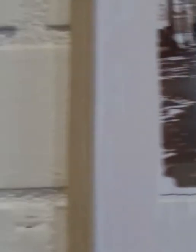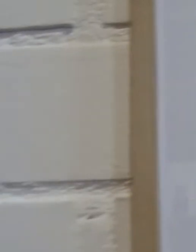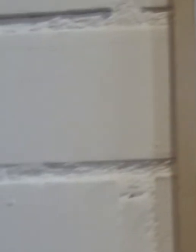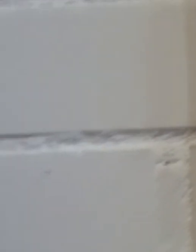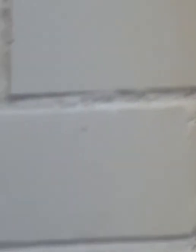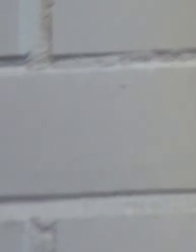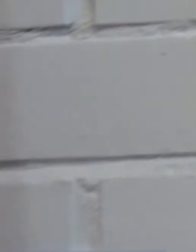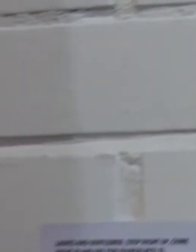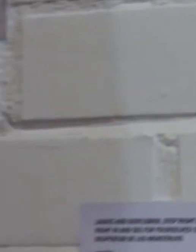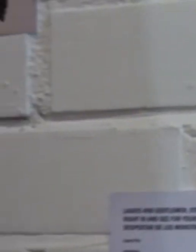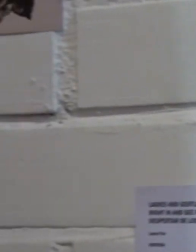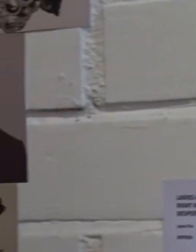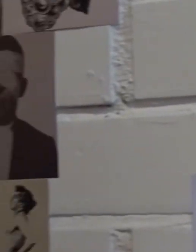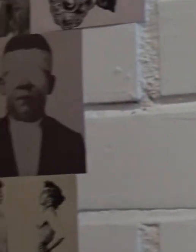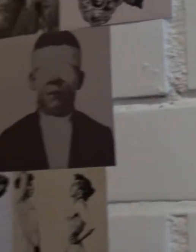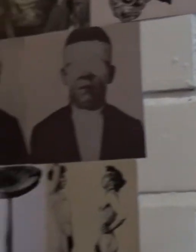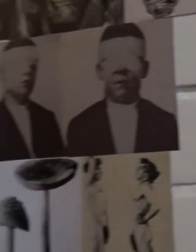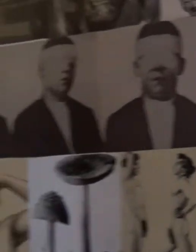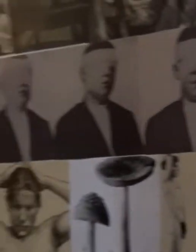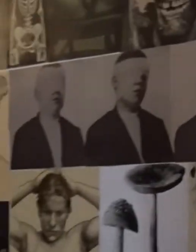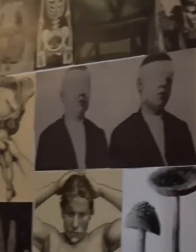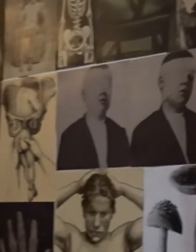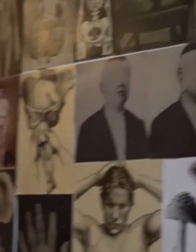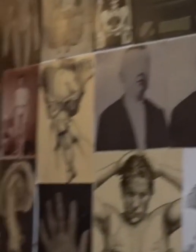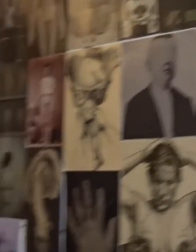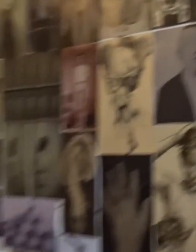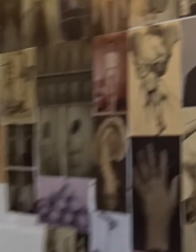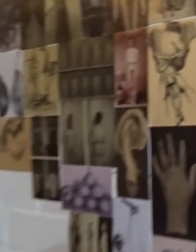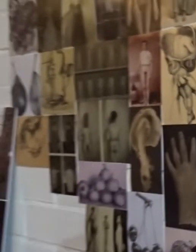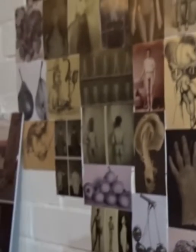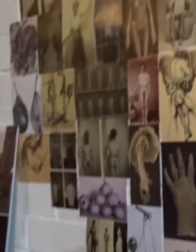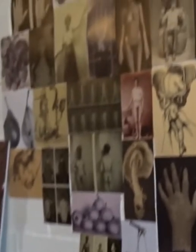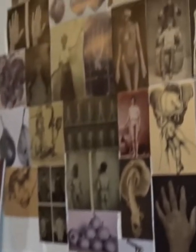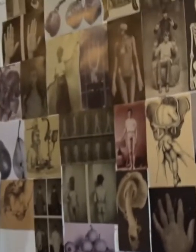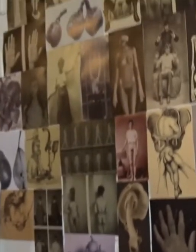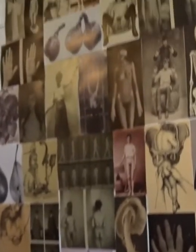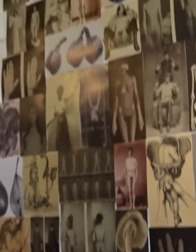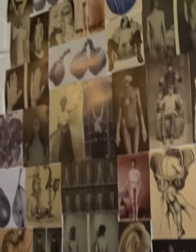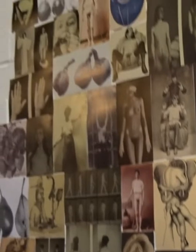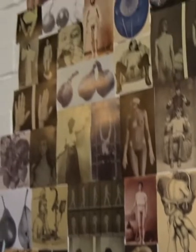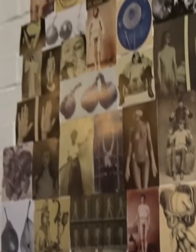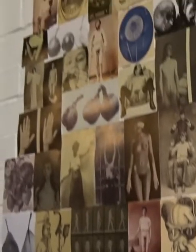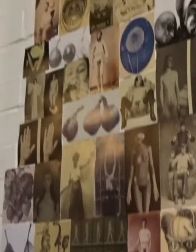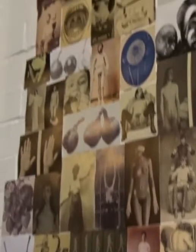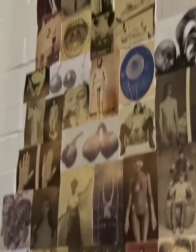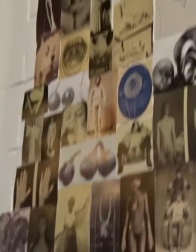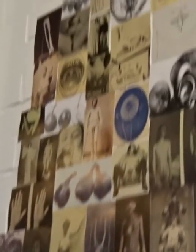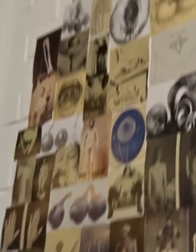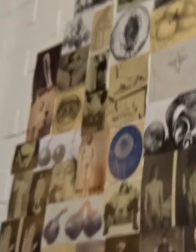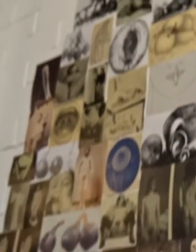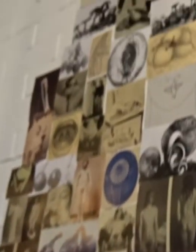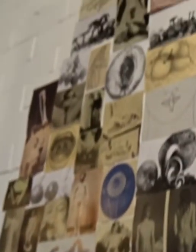a la Compi. I simplement dir que l'equip Ullal són moltes, són molt majes totes, i que estem molt contentes,